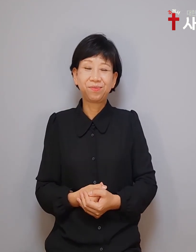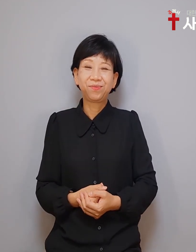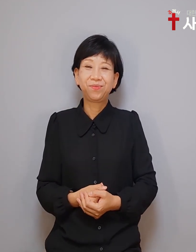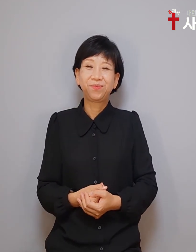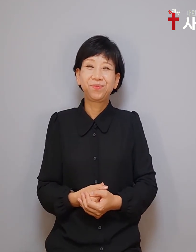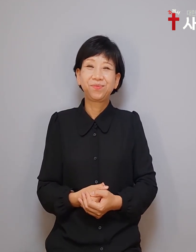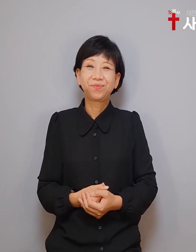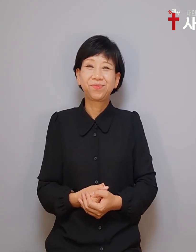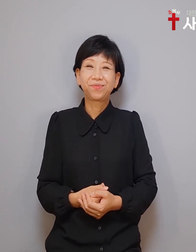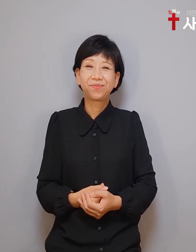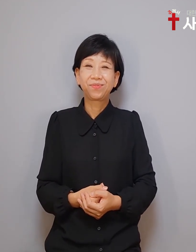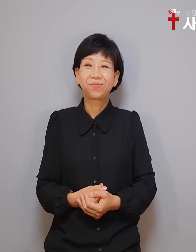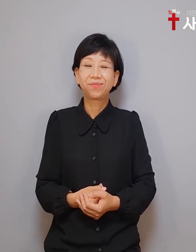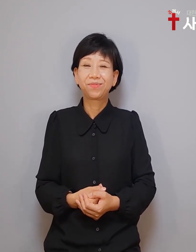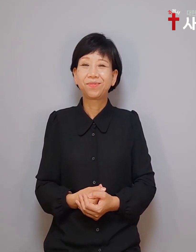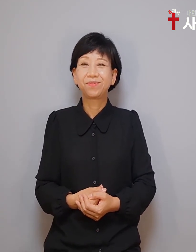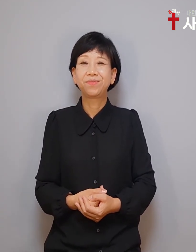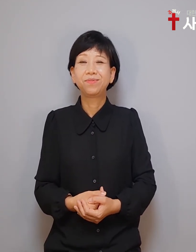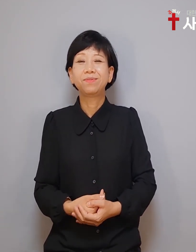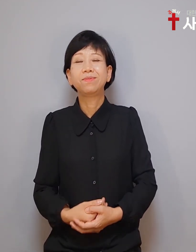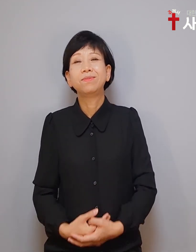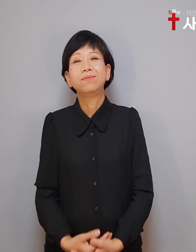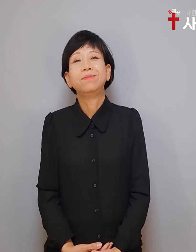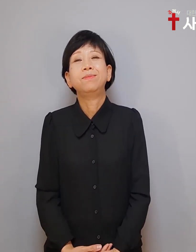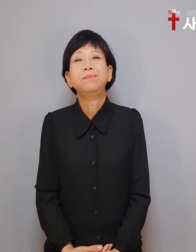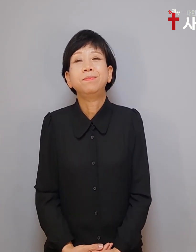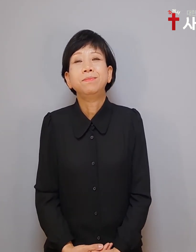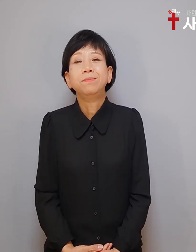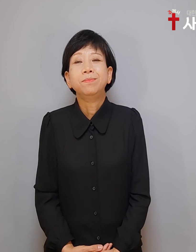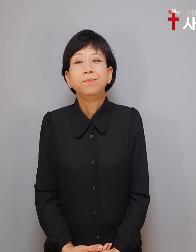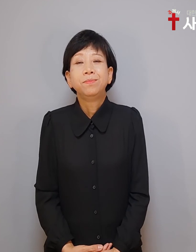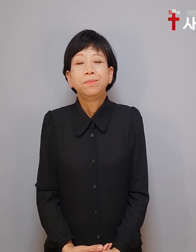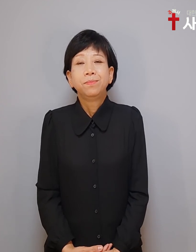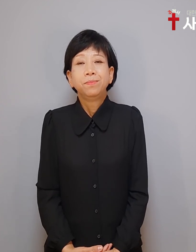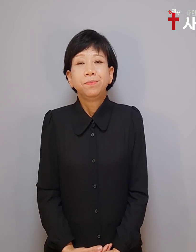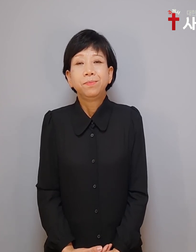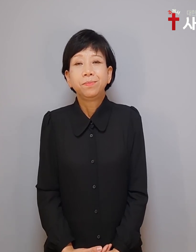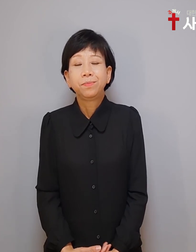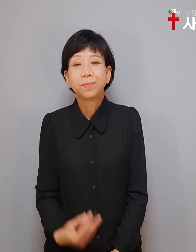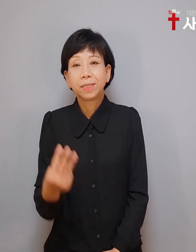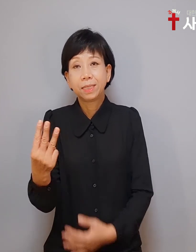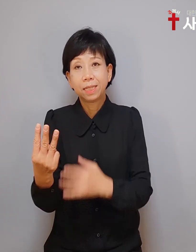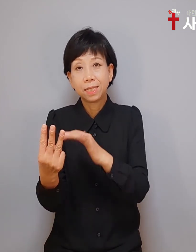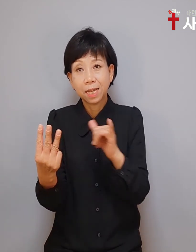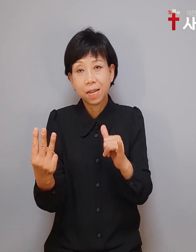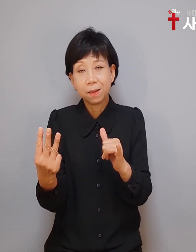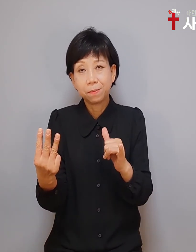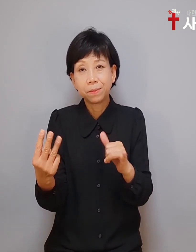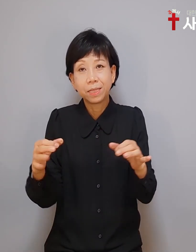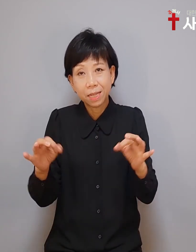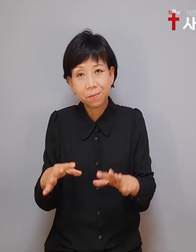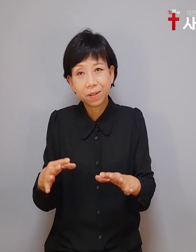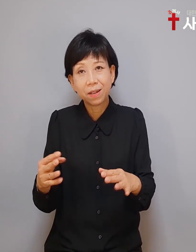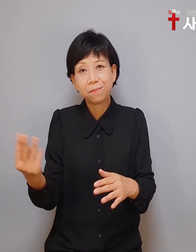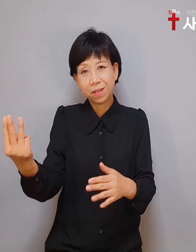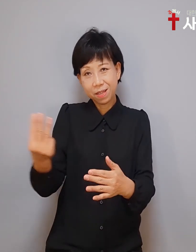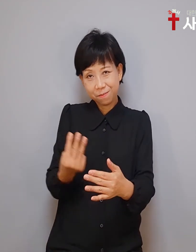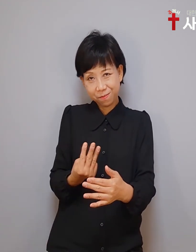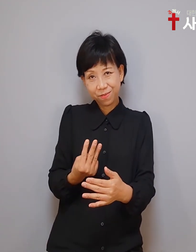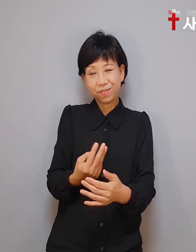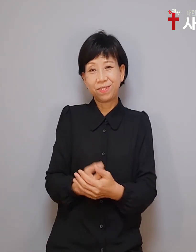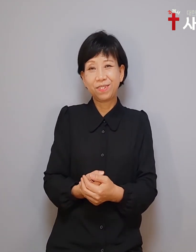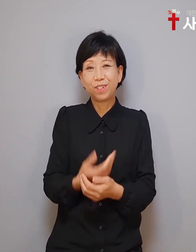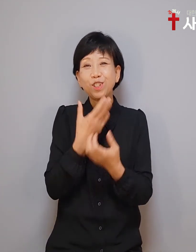있게 됐습니다. 네, 이렇게 앞으로 한번 이렇게 나오실까요, 세 분? 네, 우리 이제